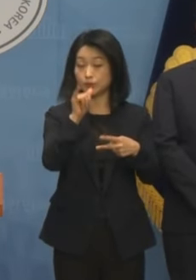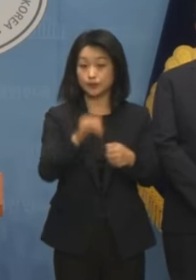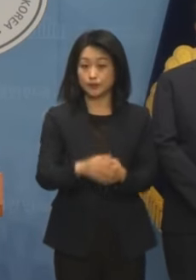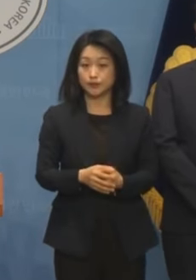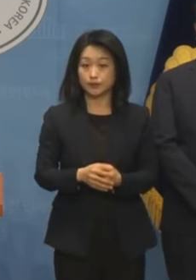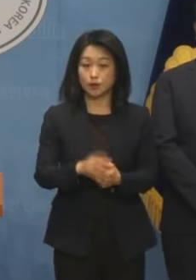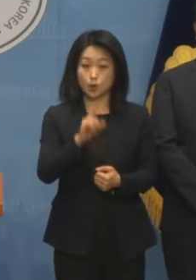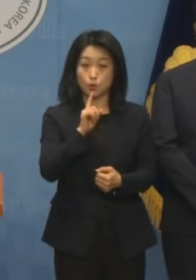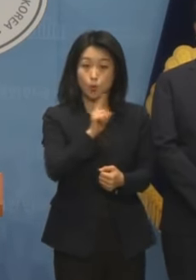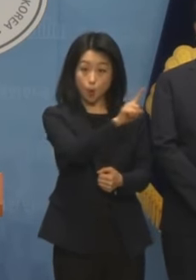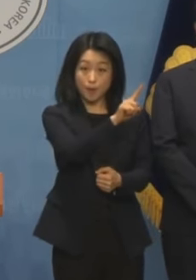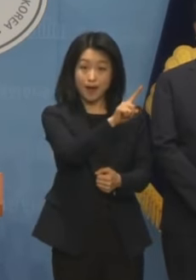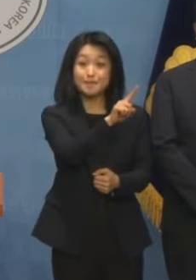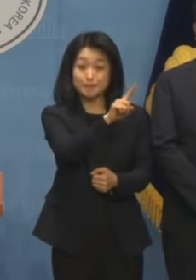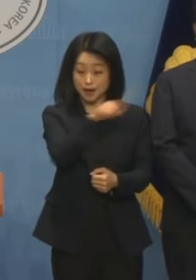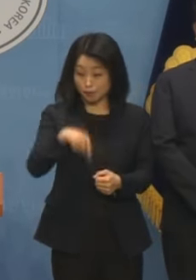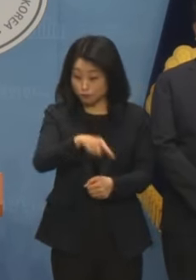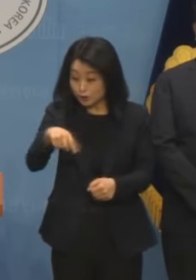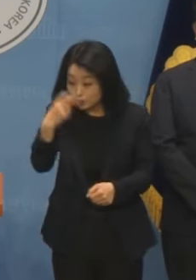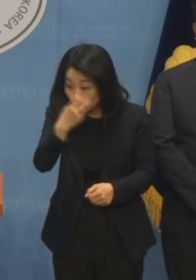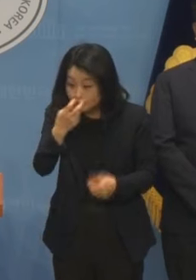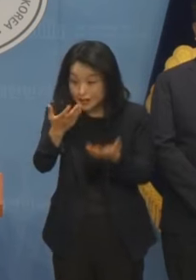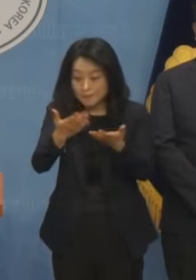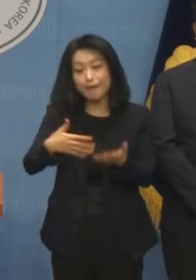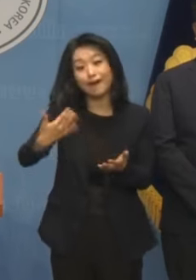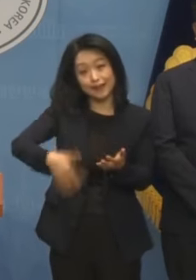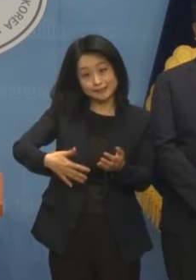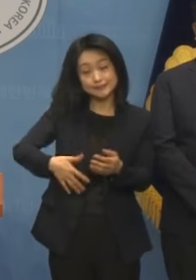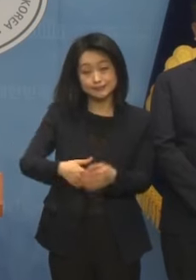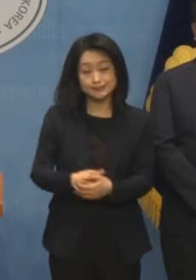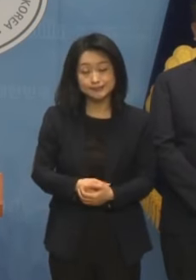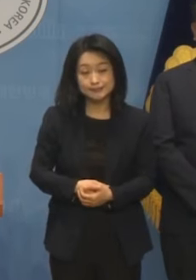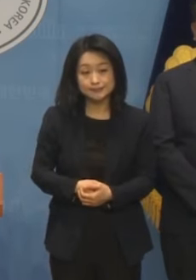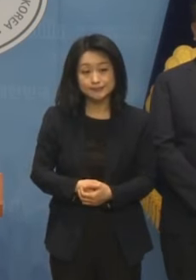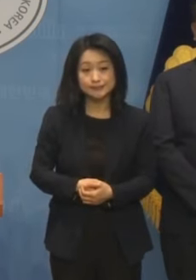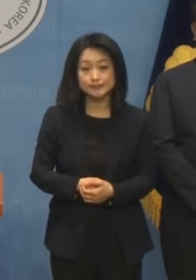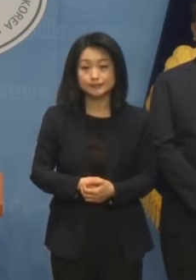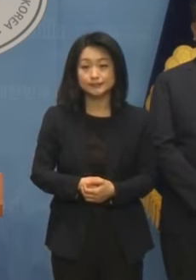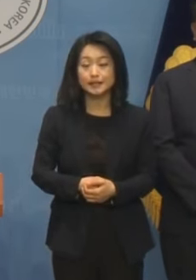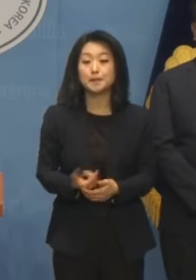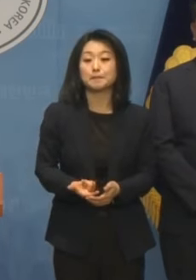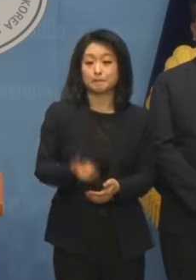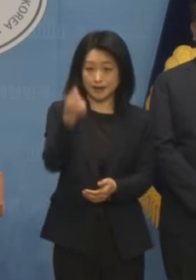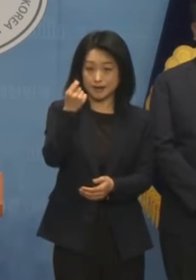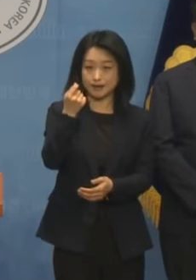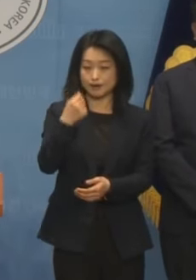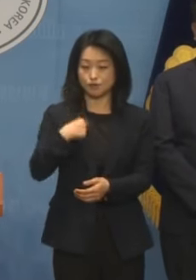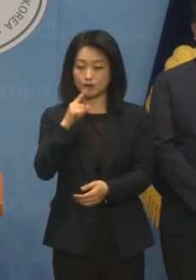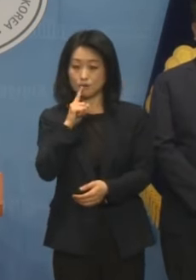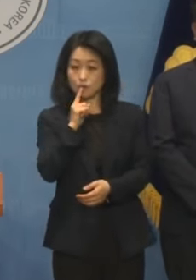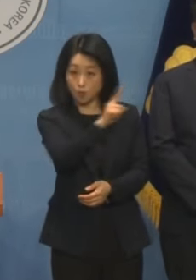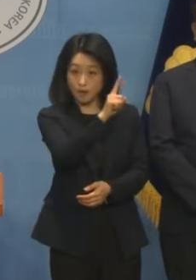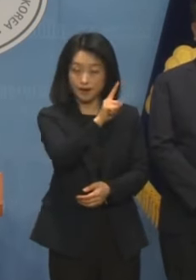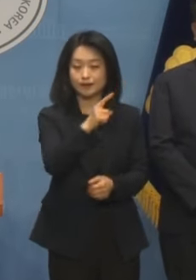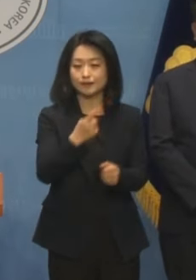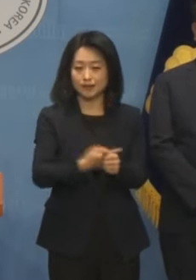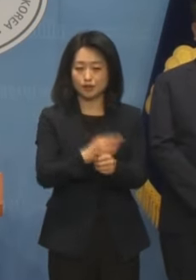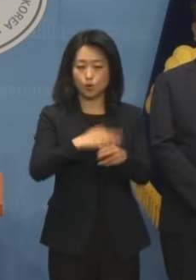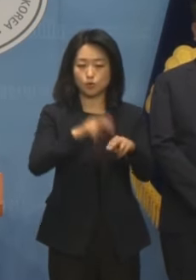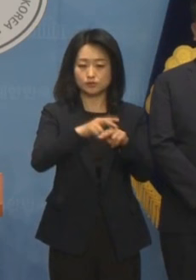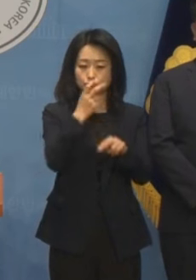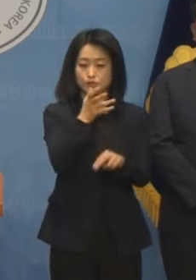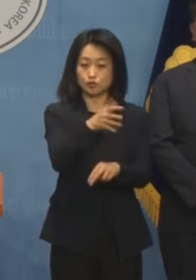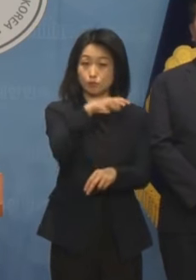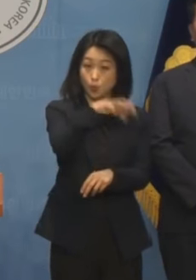아직도 고발인 조사도 진행이 되지 않고 있습니다. 그래서 하루속히 공수처와